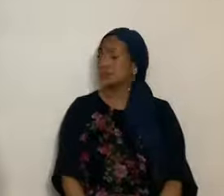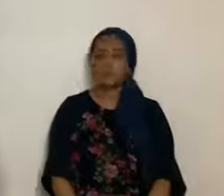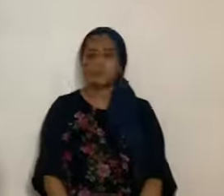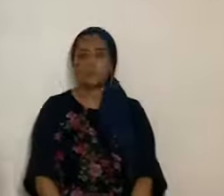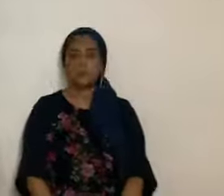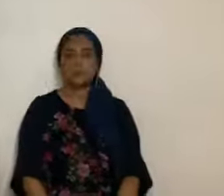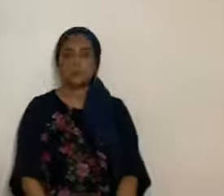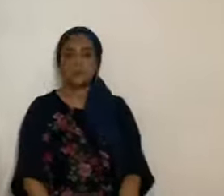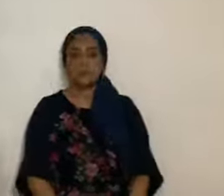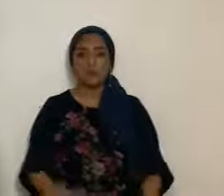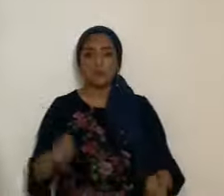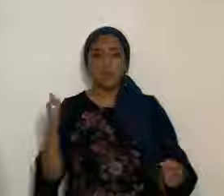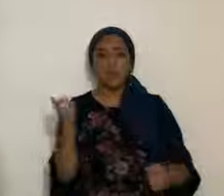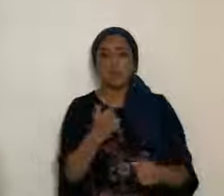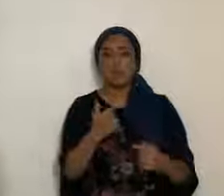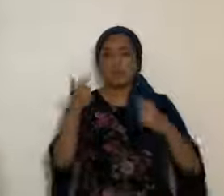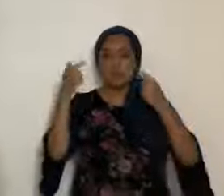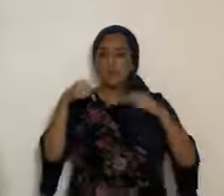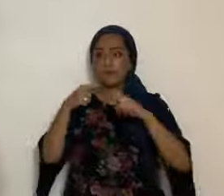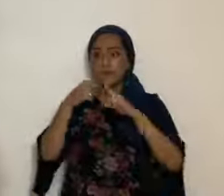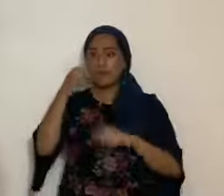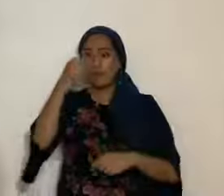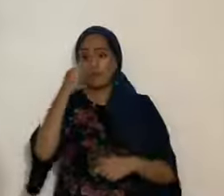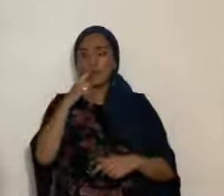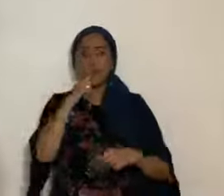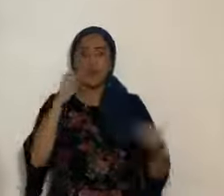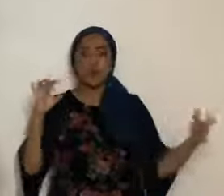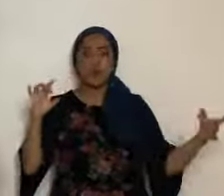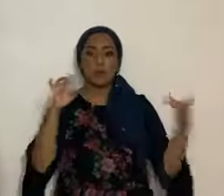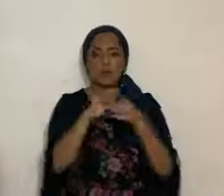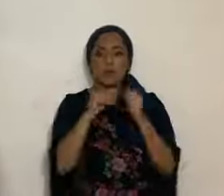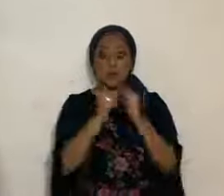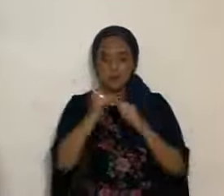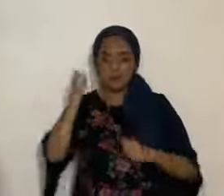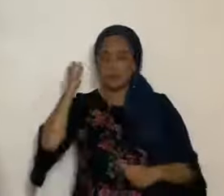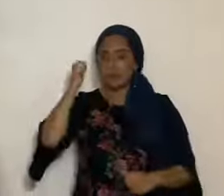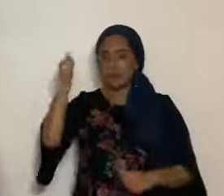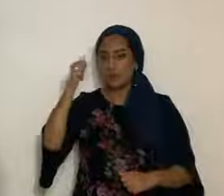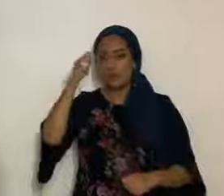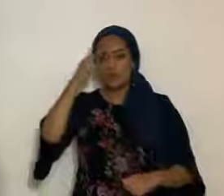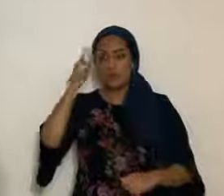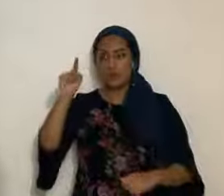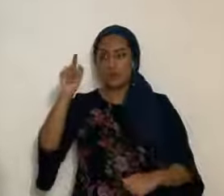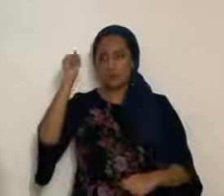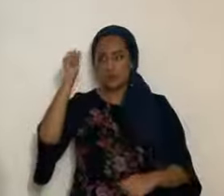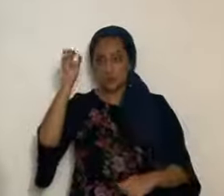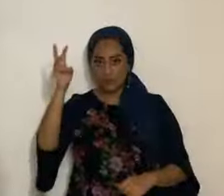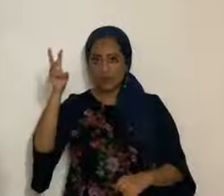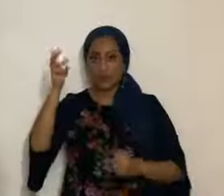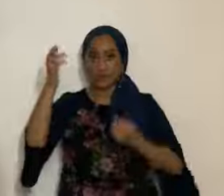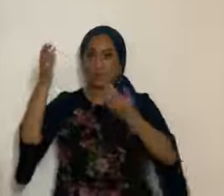esto proviene de Elohim, quien nos reconcilió consigo mismo por Yahshua y nos dio el ministerio de